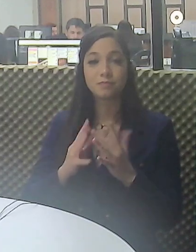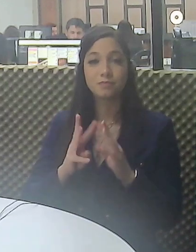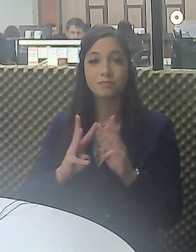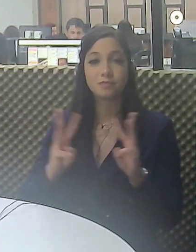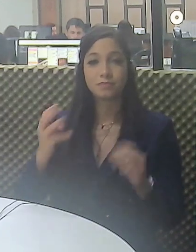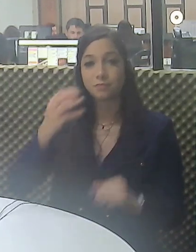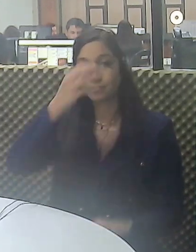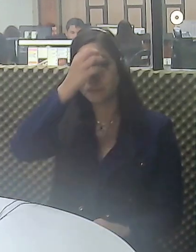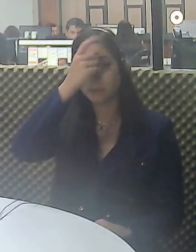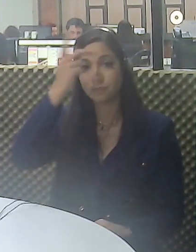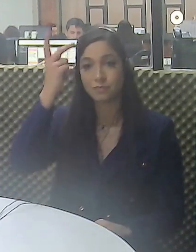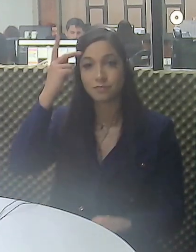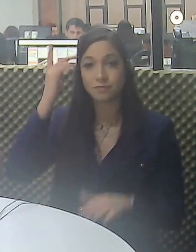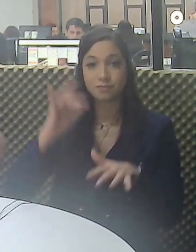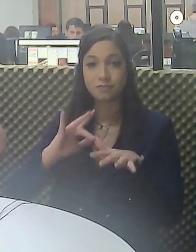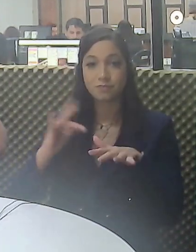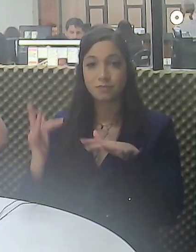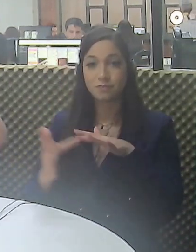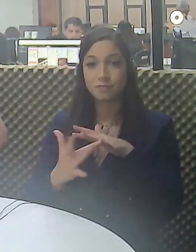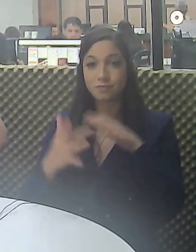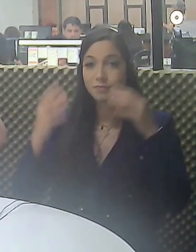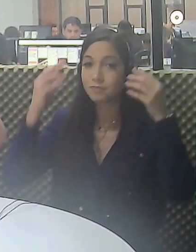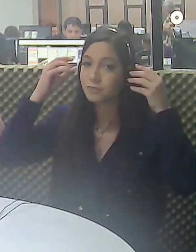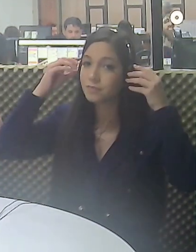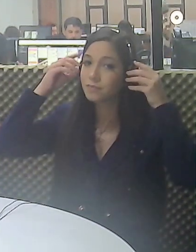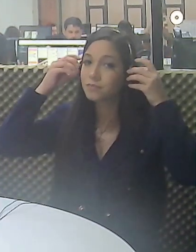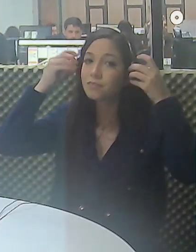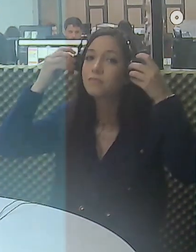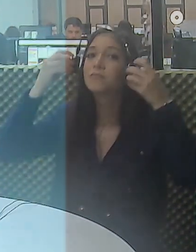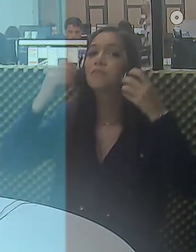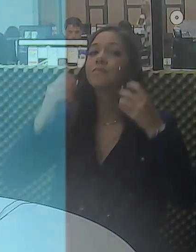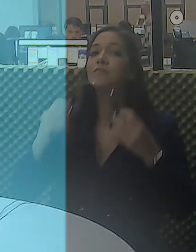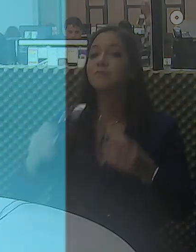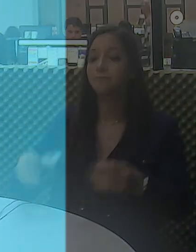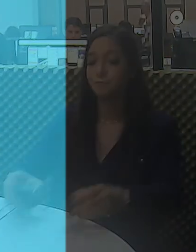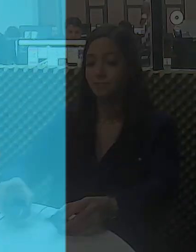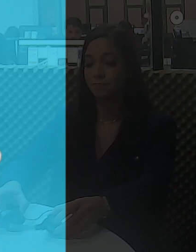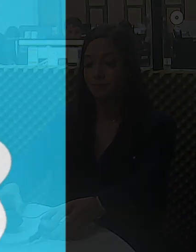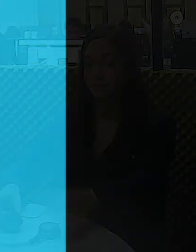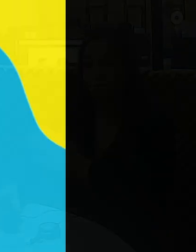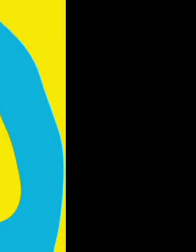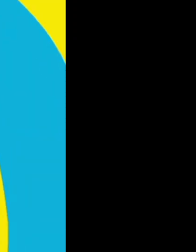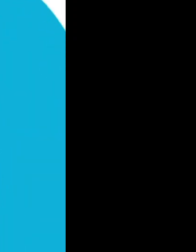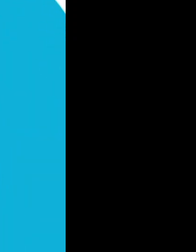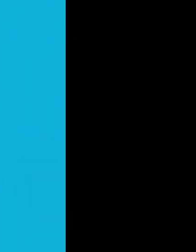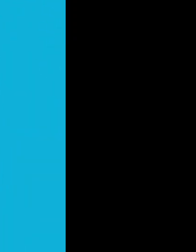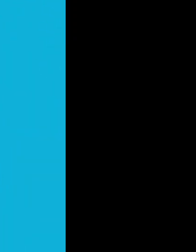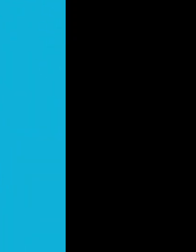Continue conosco no portal da Prefeitura e nas redes sociais.